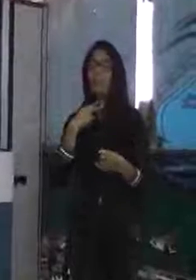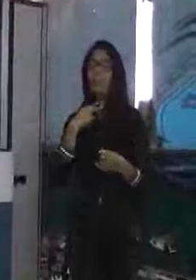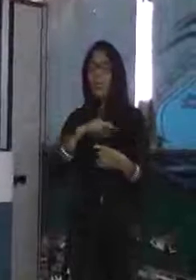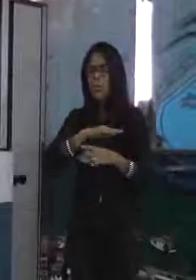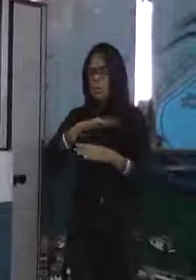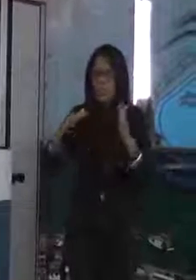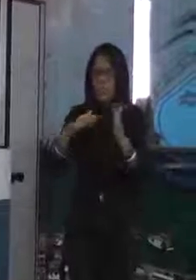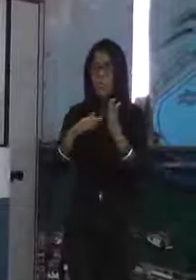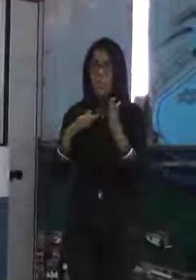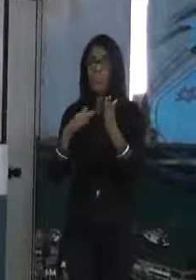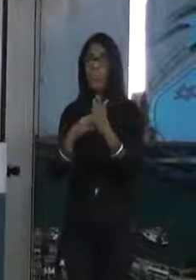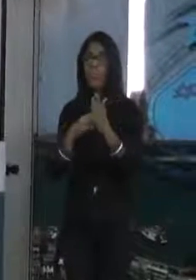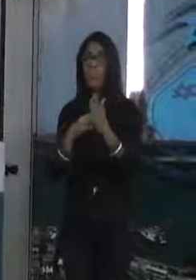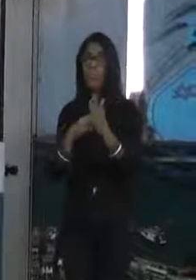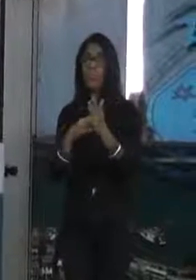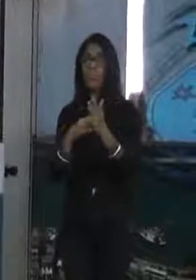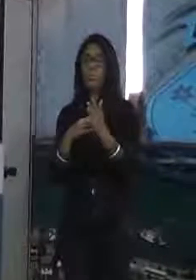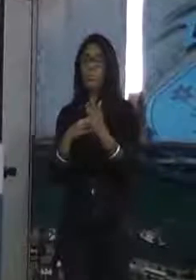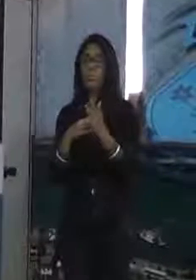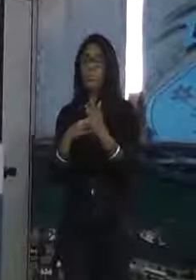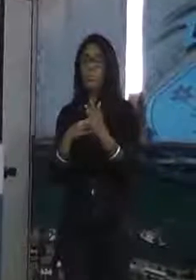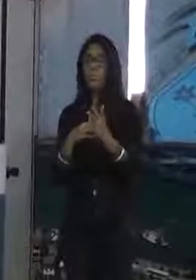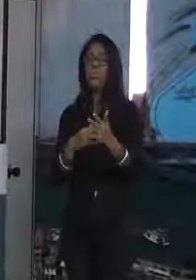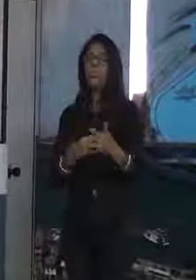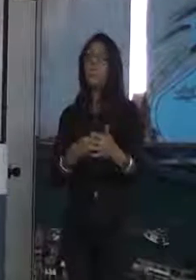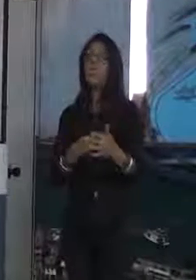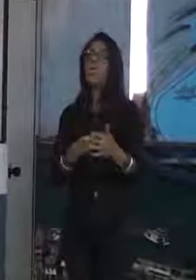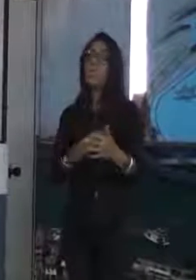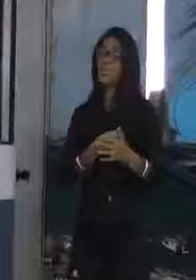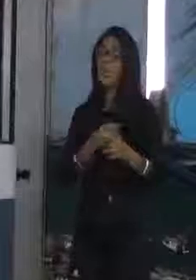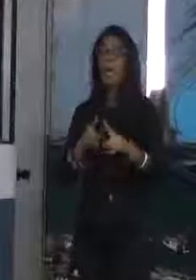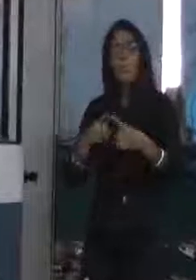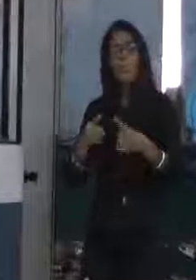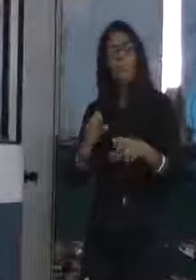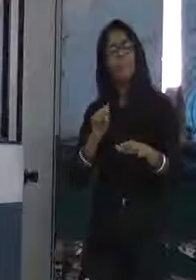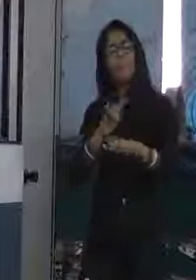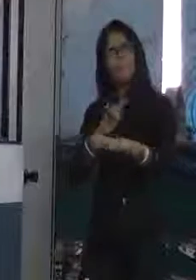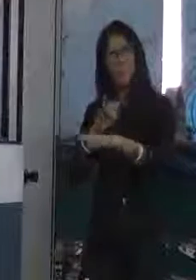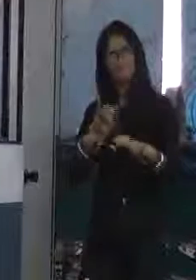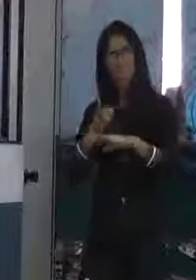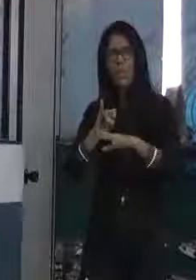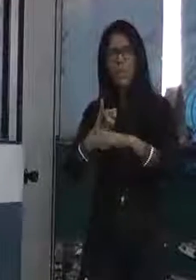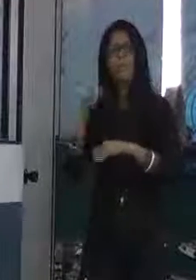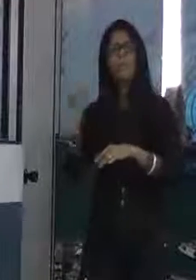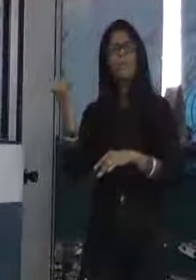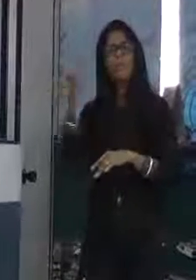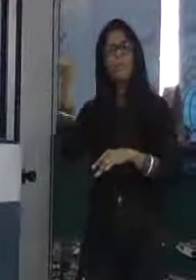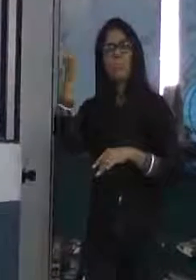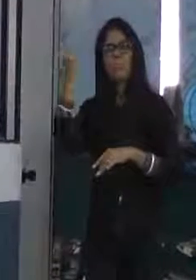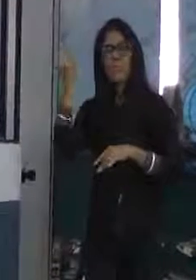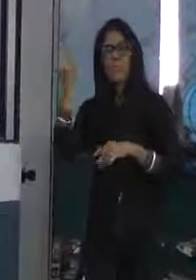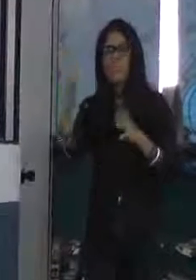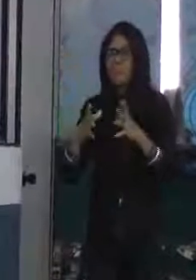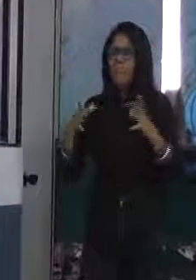Ilhéus, graças a Deus, tem um diferencial por ser um dos maiores municípios da Bahia. Ele